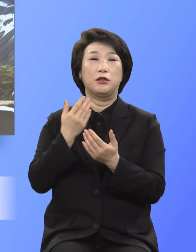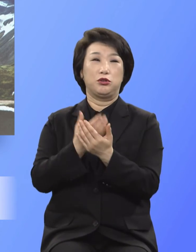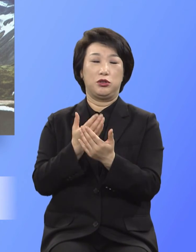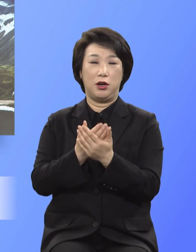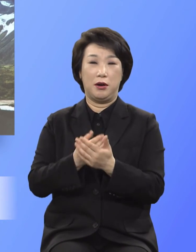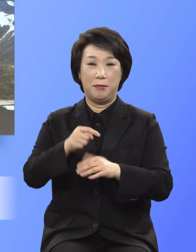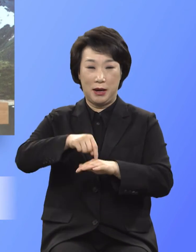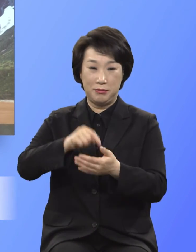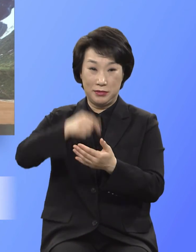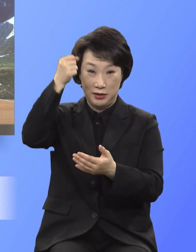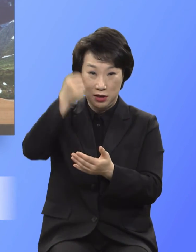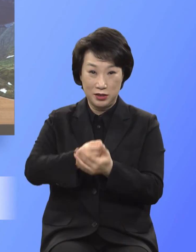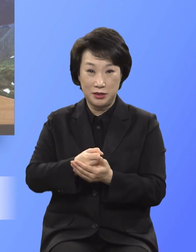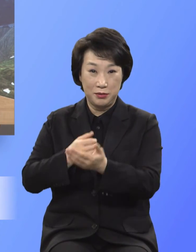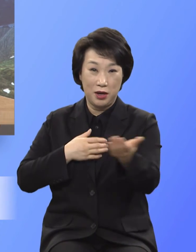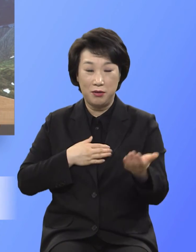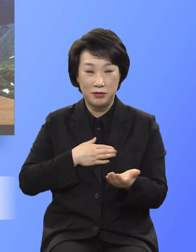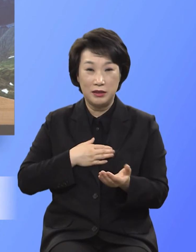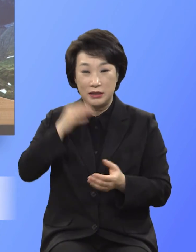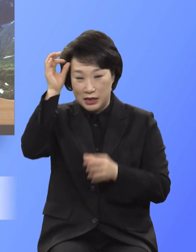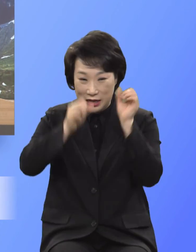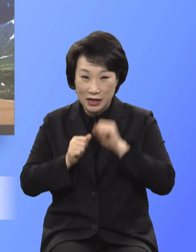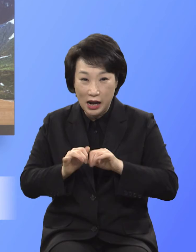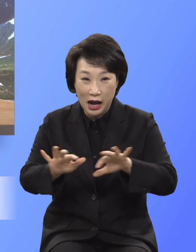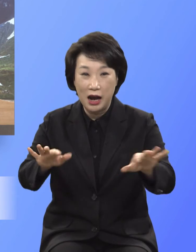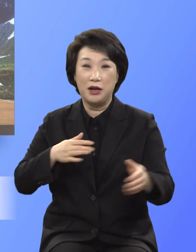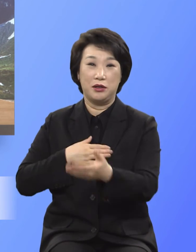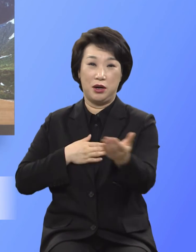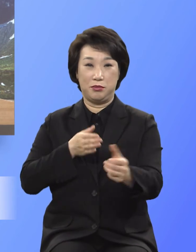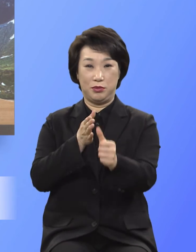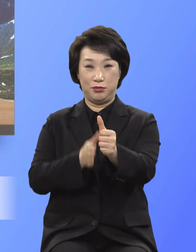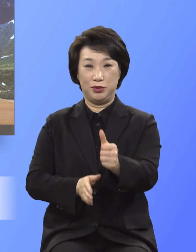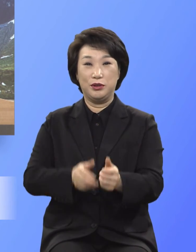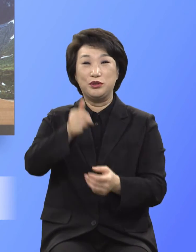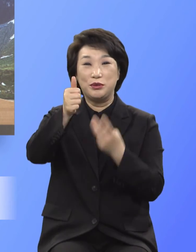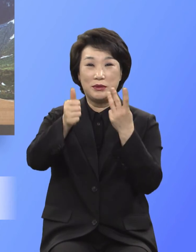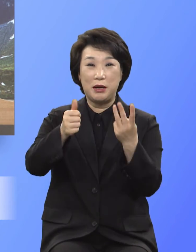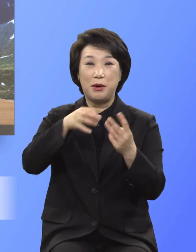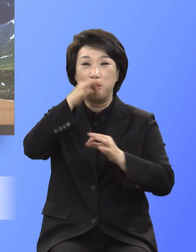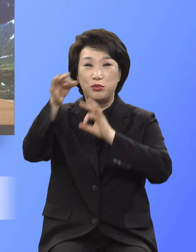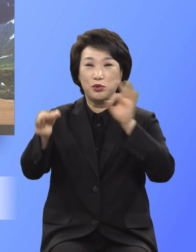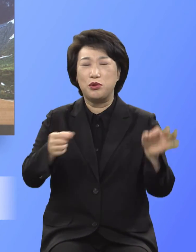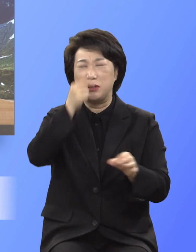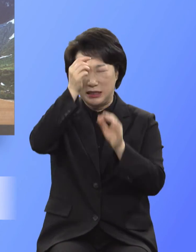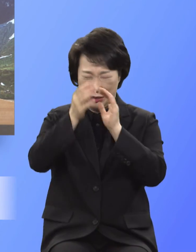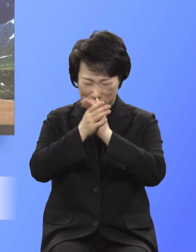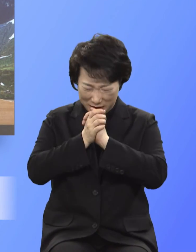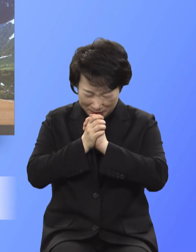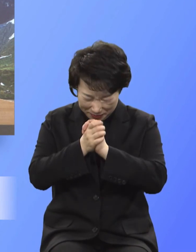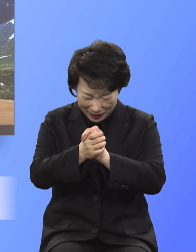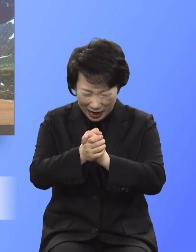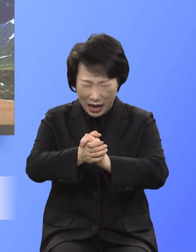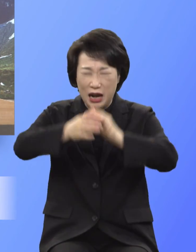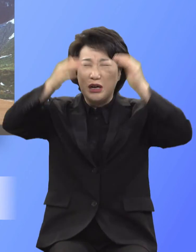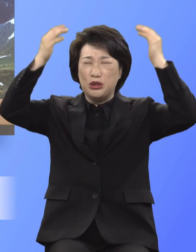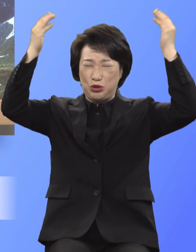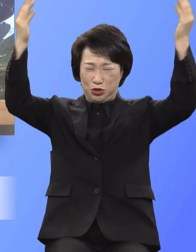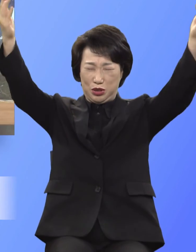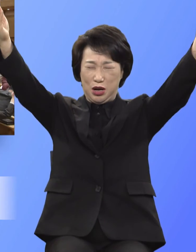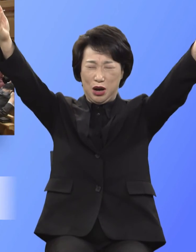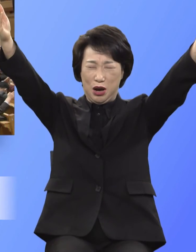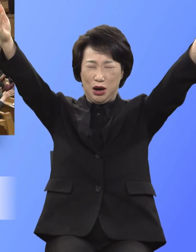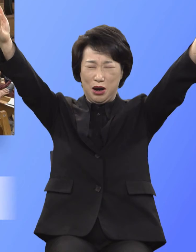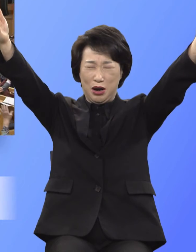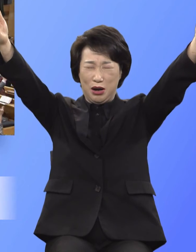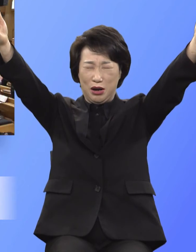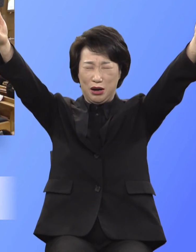말겠다는 결심으로 찾아 나서는 여러분 되시기 바랍니다. 주여 삼창하고 애절하게 기도합니다.